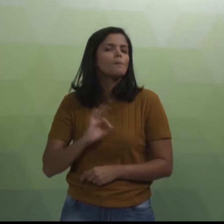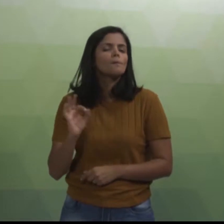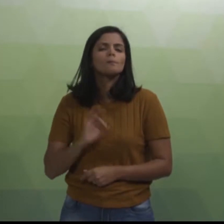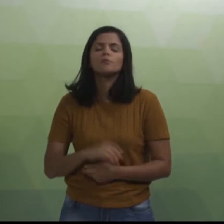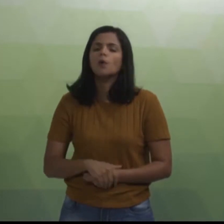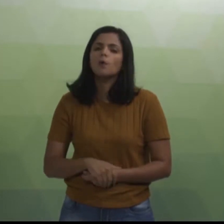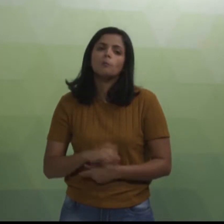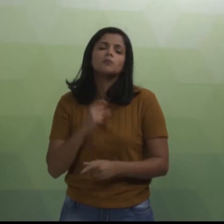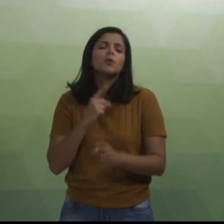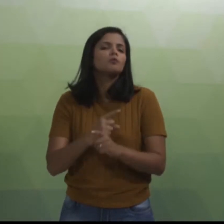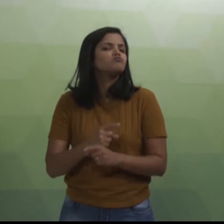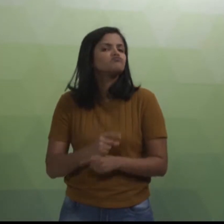Eu ainda não o encontrei.